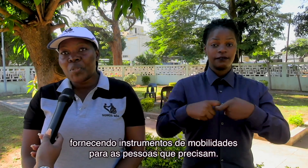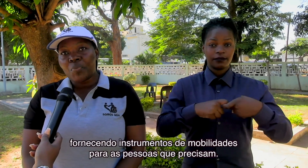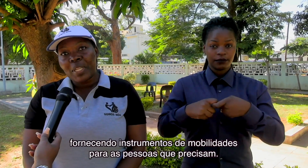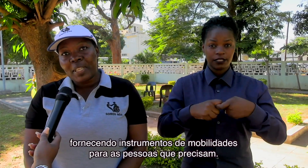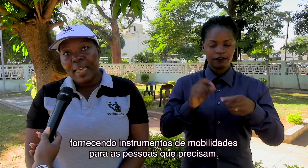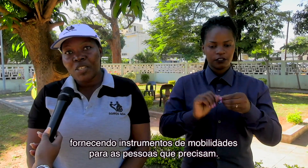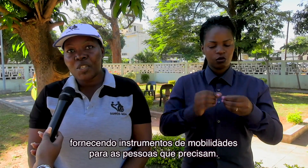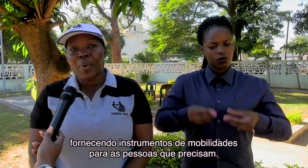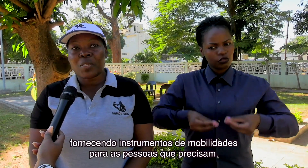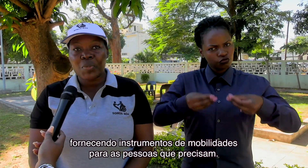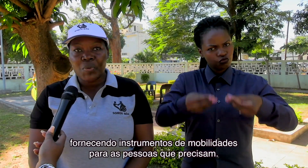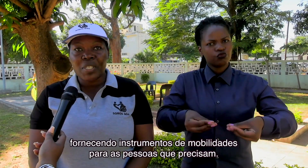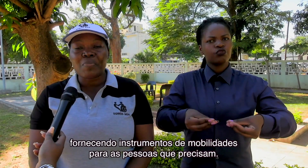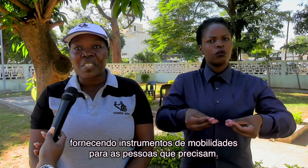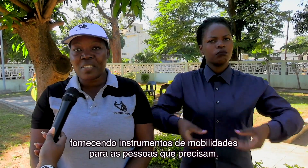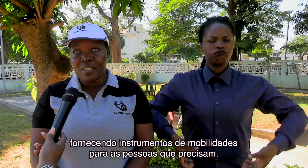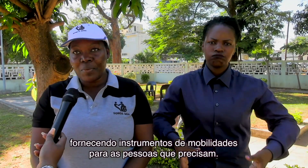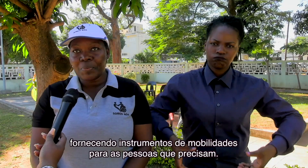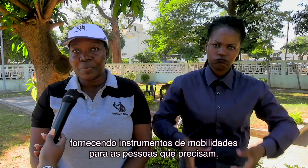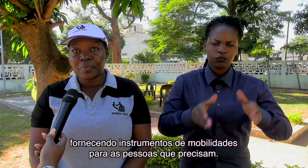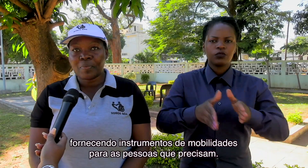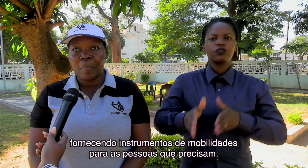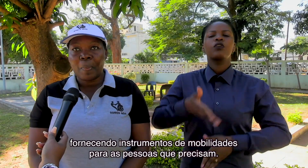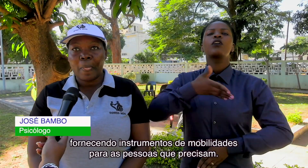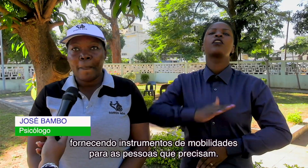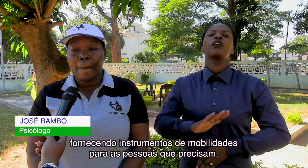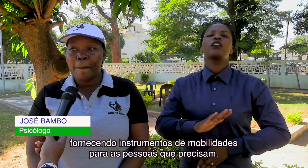de mobilidade para as pessoas que precisam.